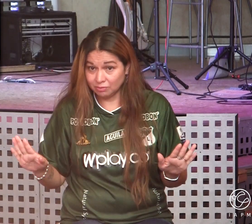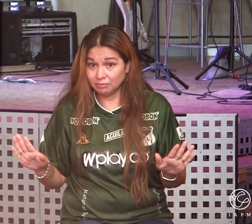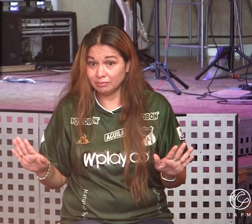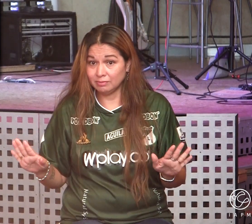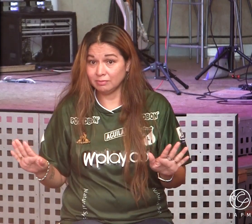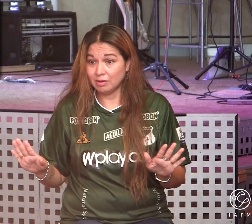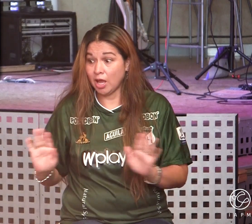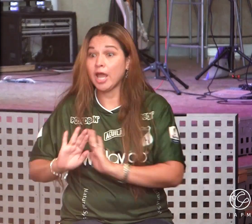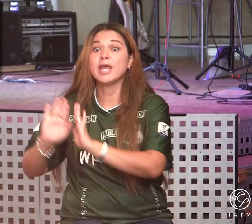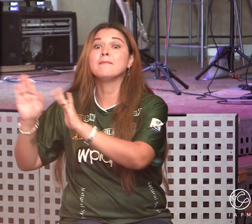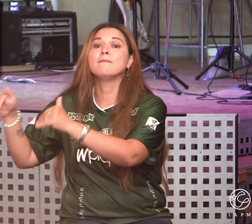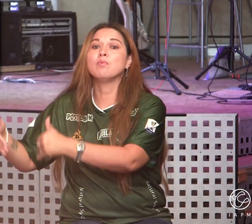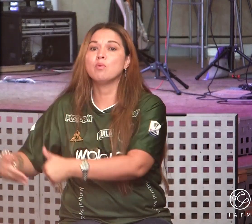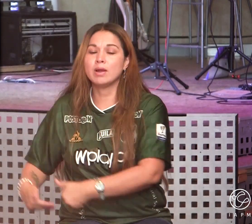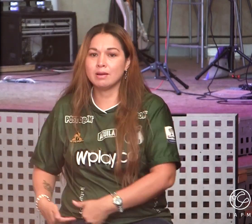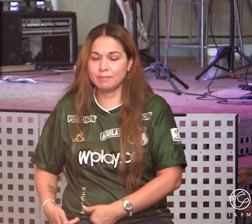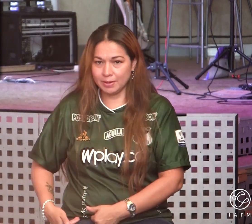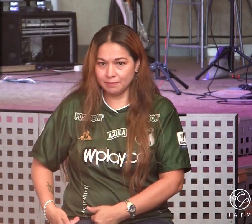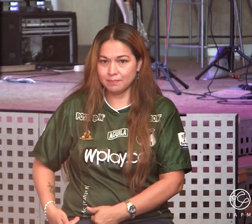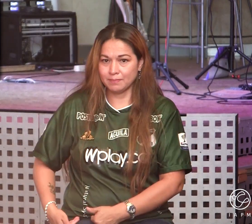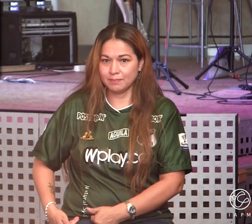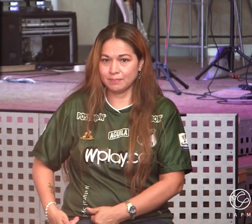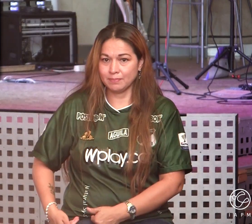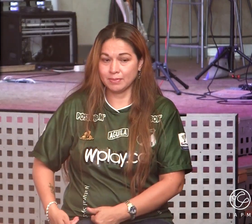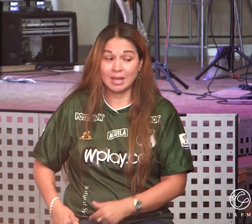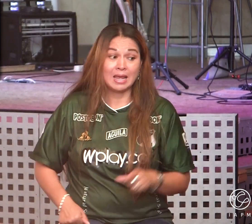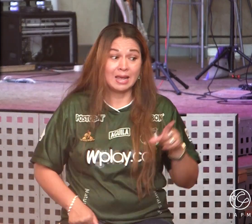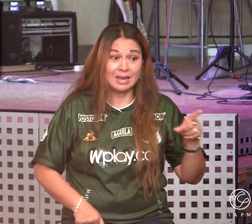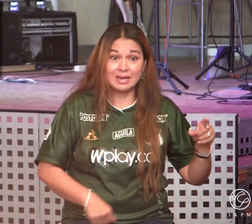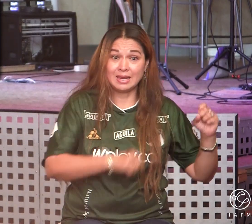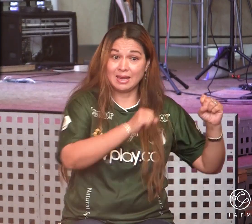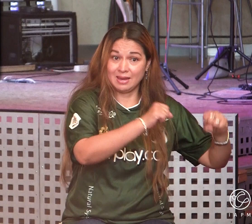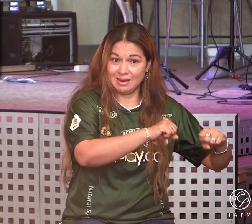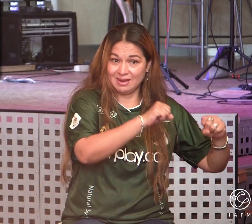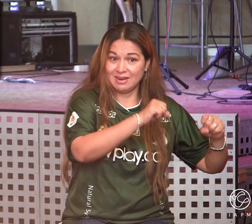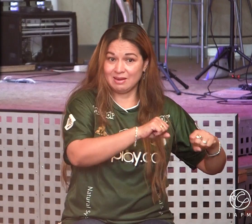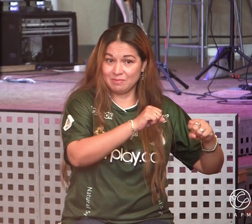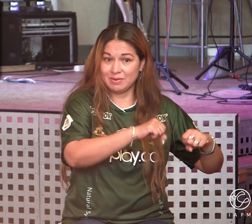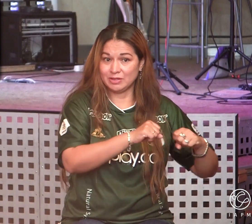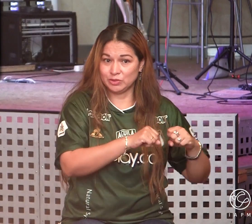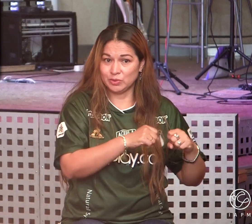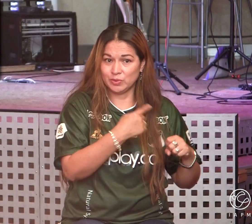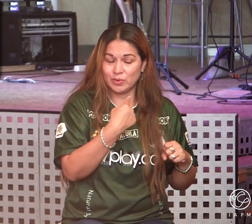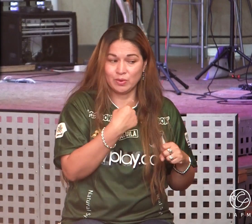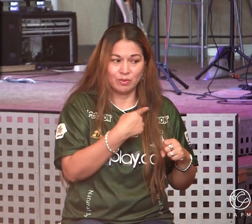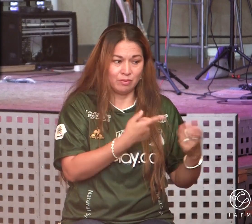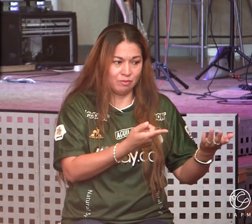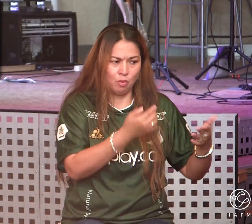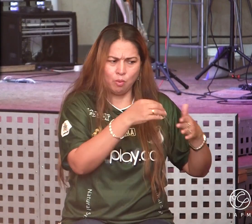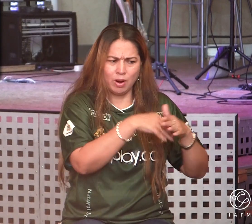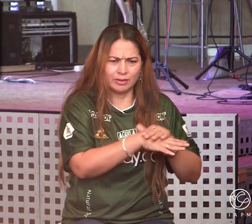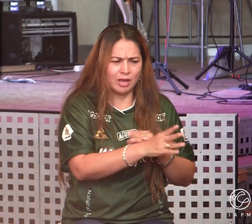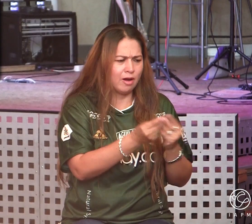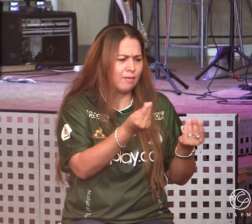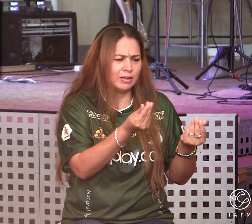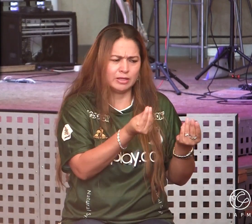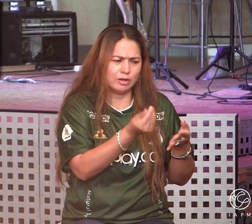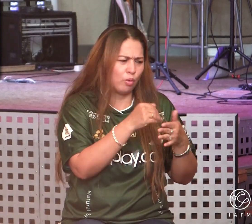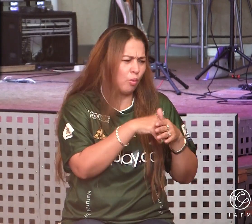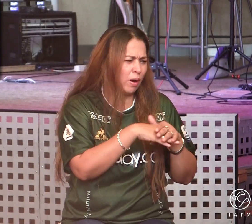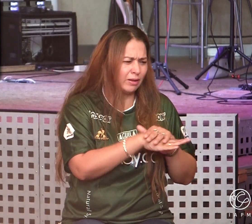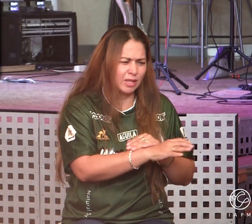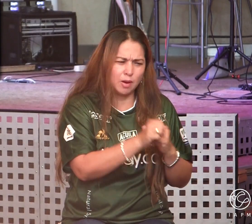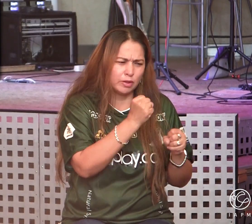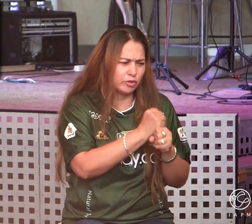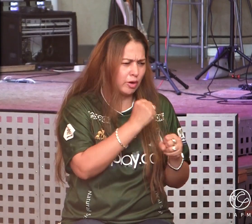decir. Él dice, tantos años hace, le dice el hijo mayor a su padre, tantos años hace que